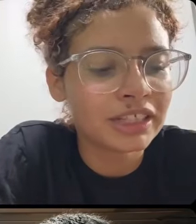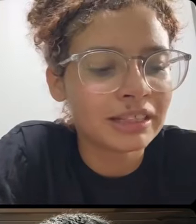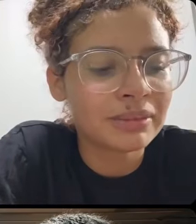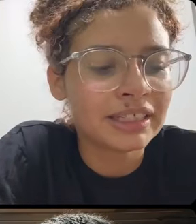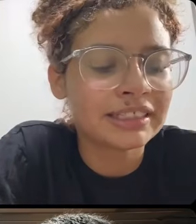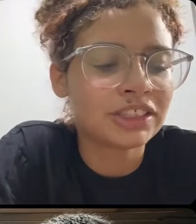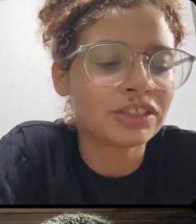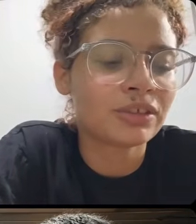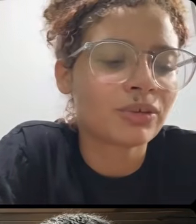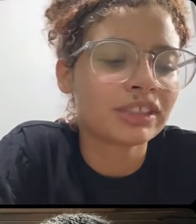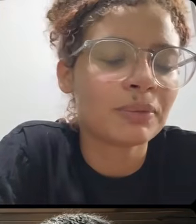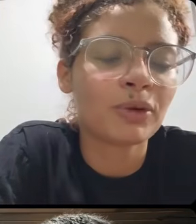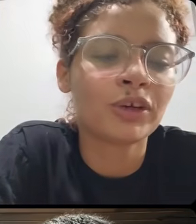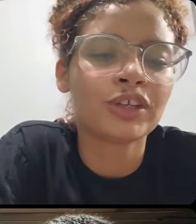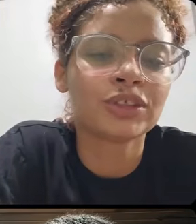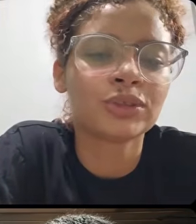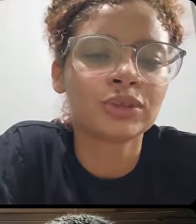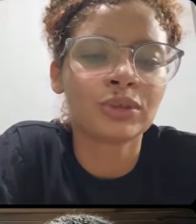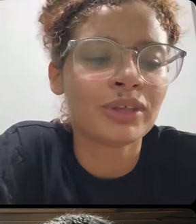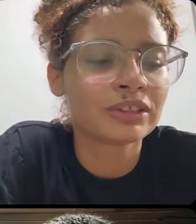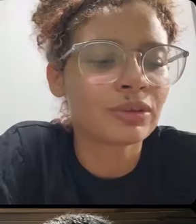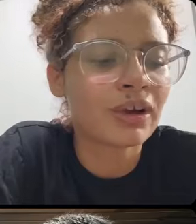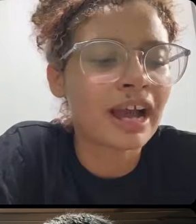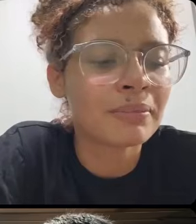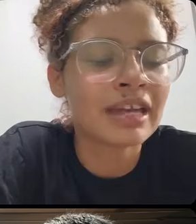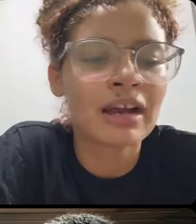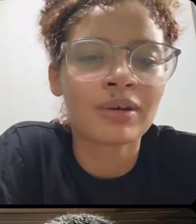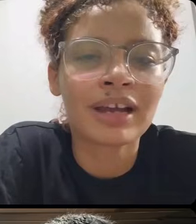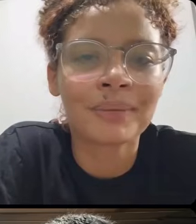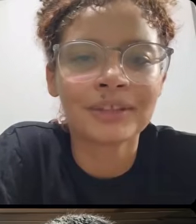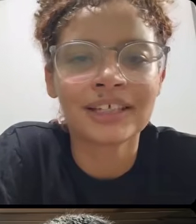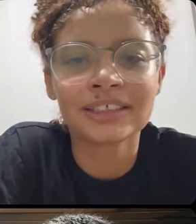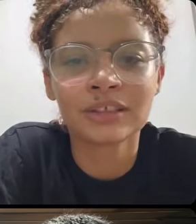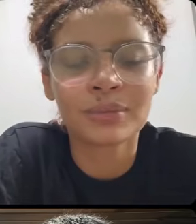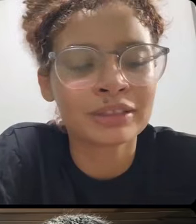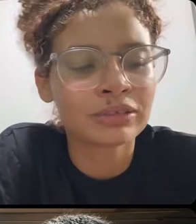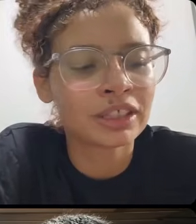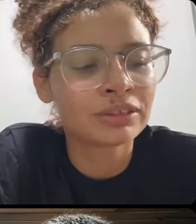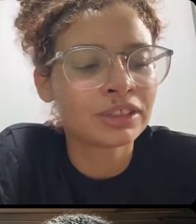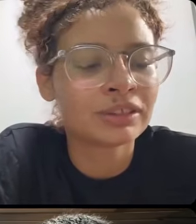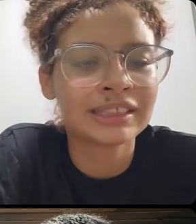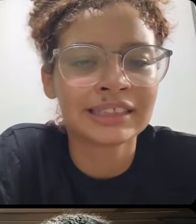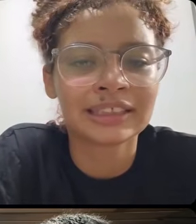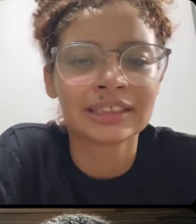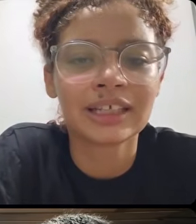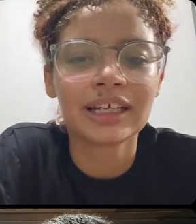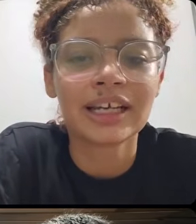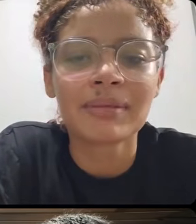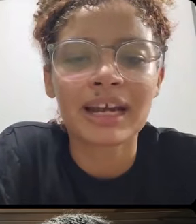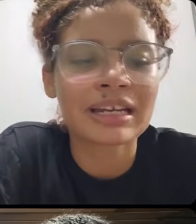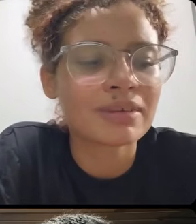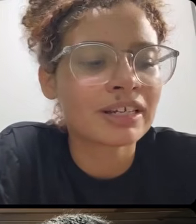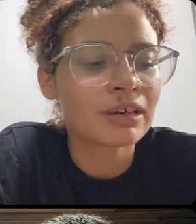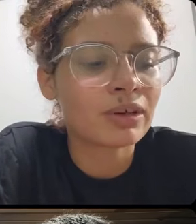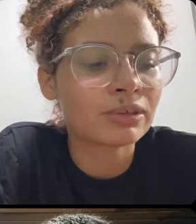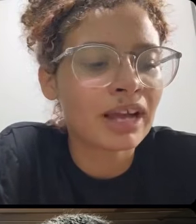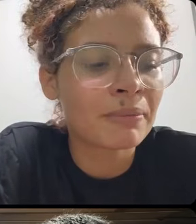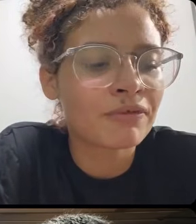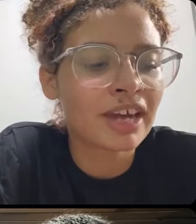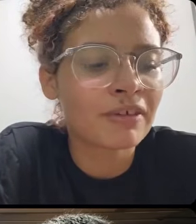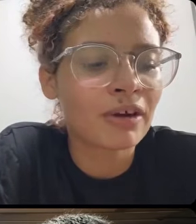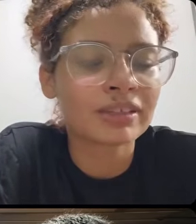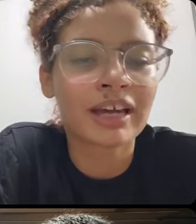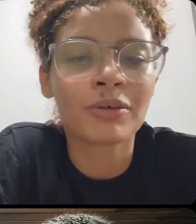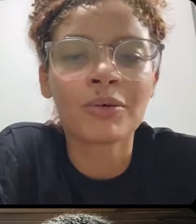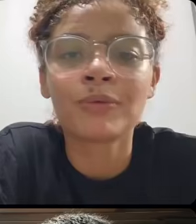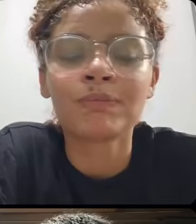eu aprendi lá em Minas, a gente trouxe aqui para o Rio Grande do Sul, ensinou o Gabi e agora o Gabi está ensinando mais um tanto de adolescente. Para que amanhã, quando o